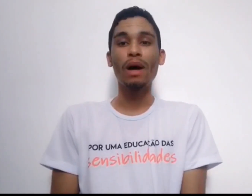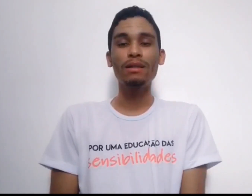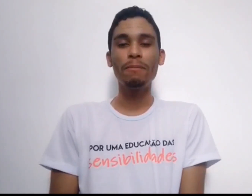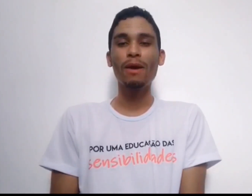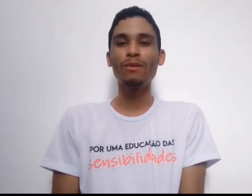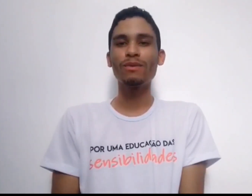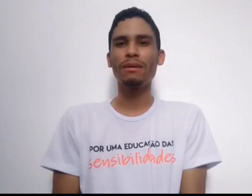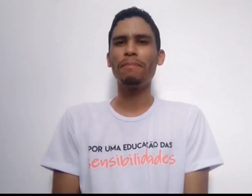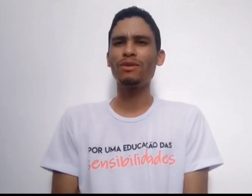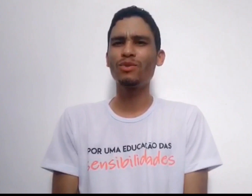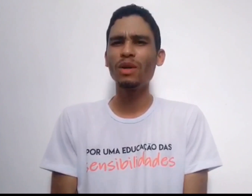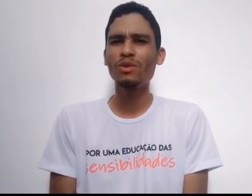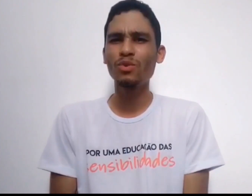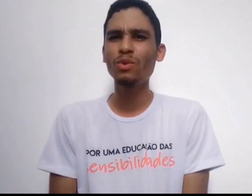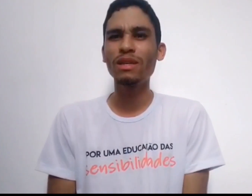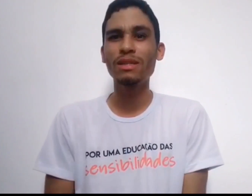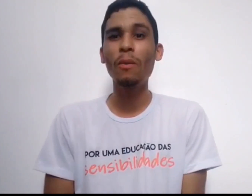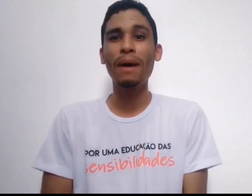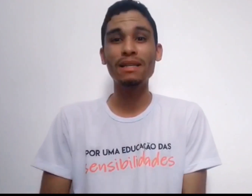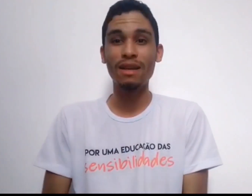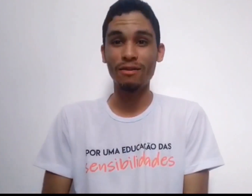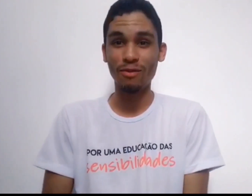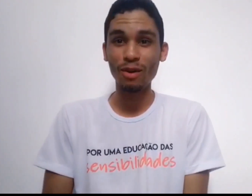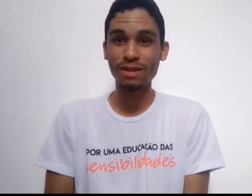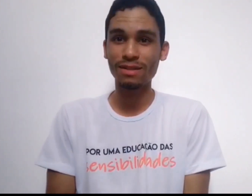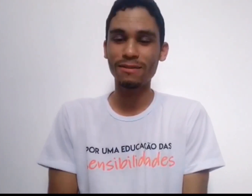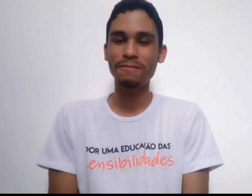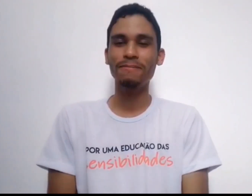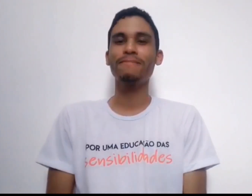Quarta pergunta: pessoas surdas são mais nervosas?